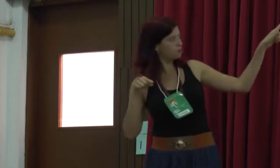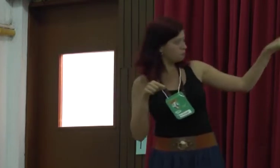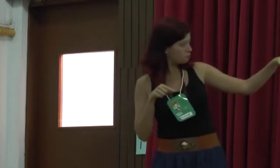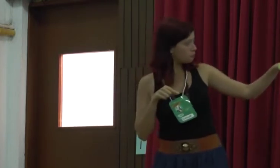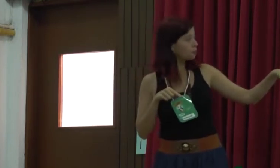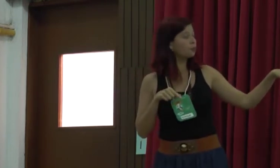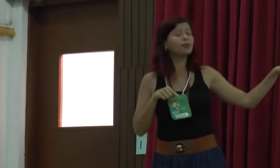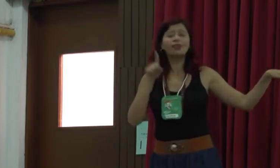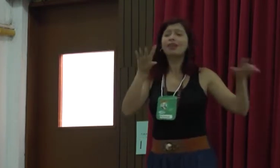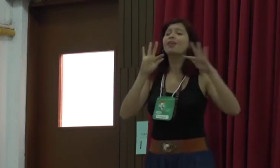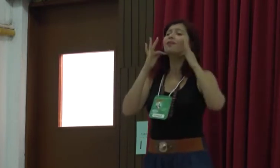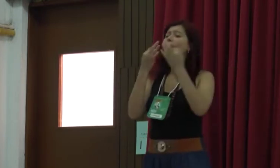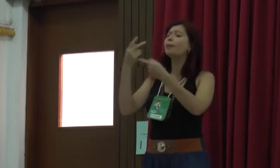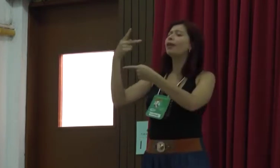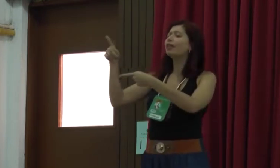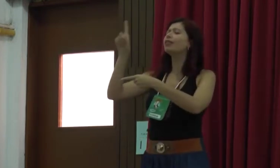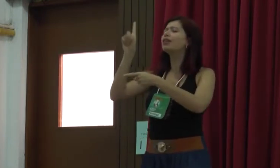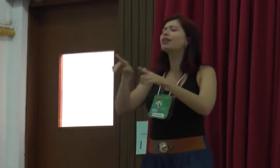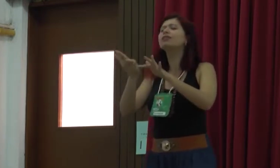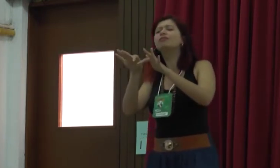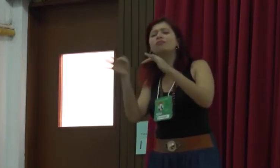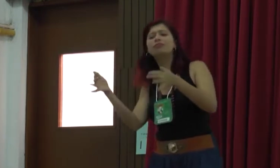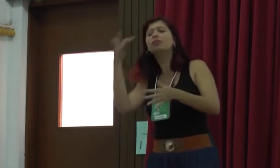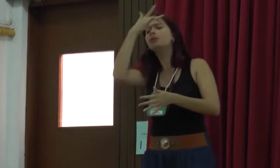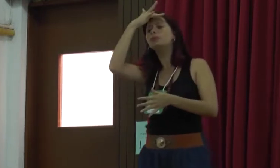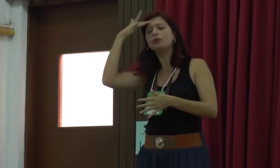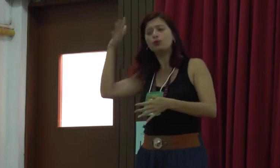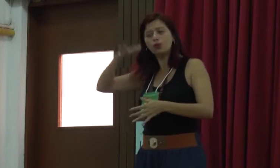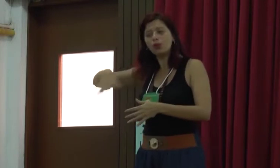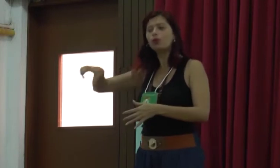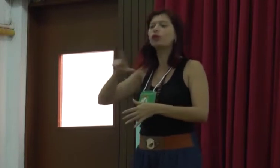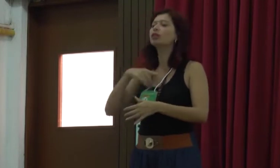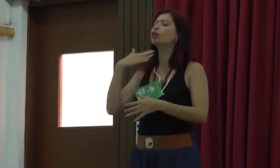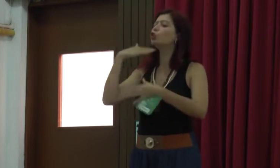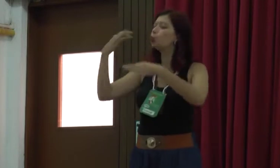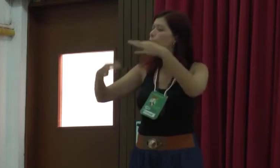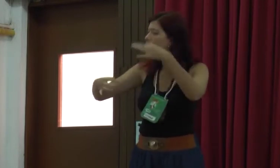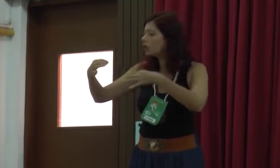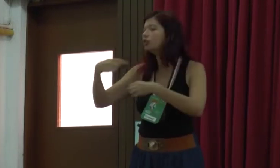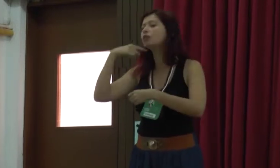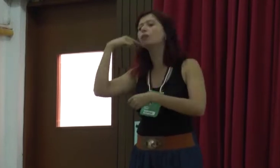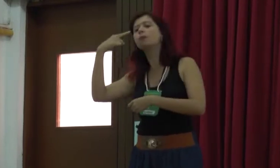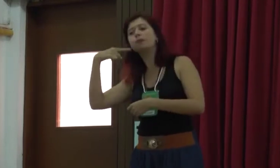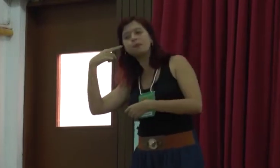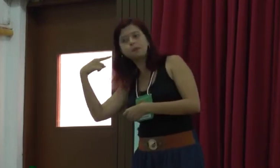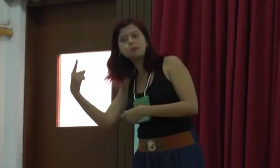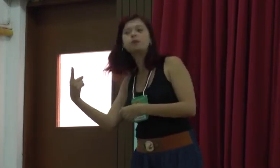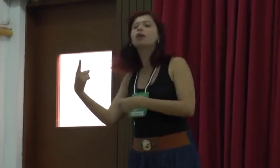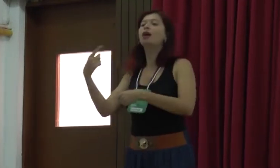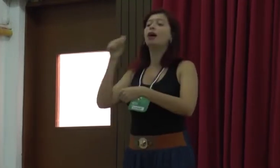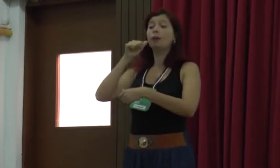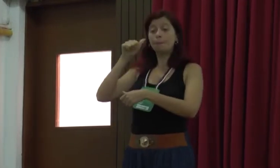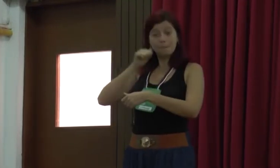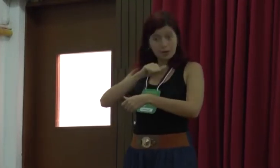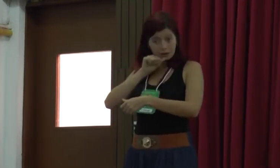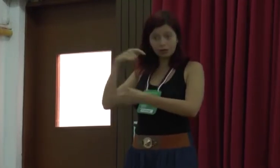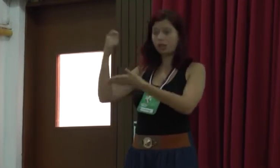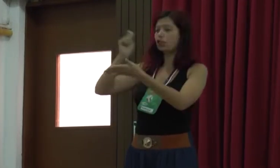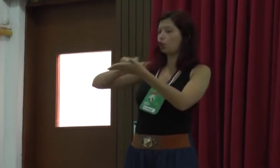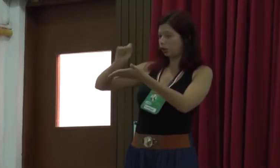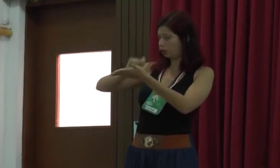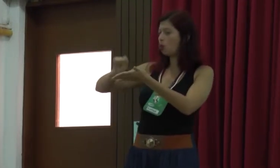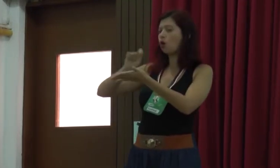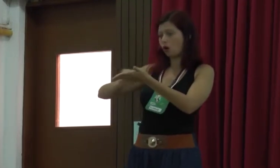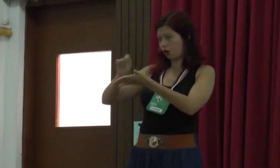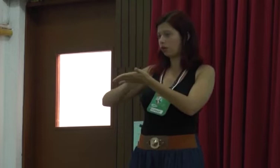na França. Era uma família muito simples, pessoas, juízes, advogados, era o